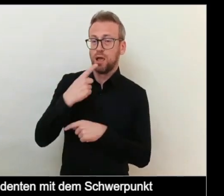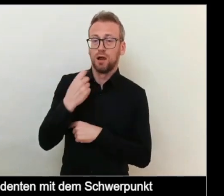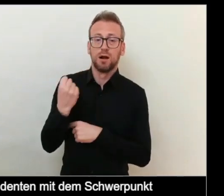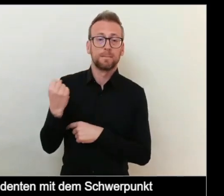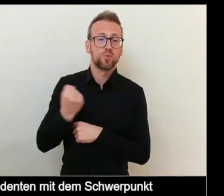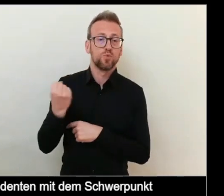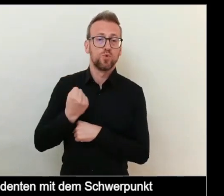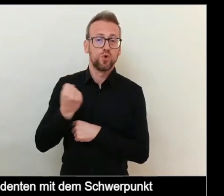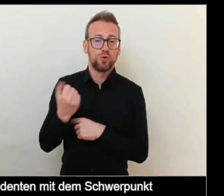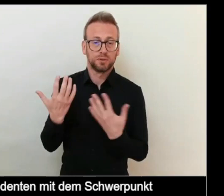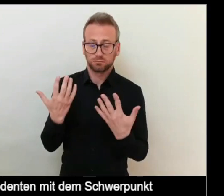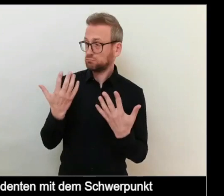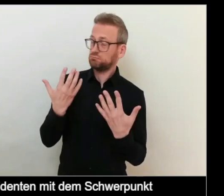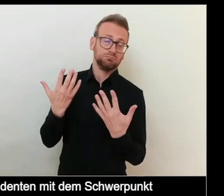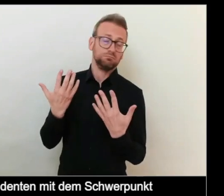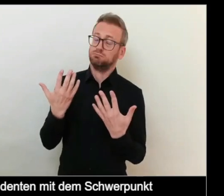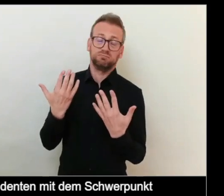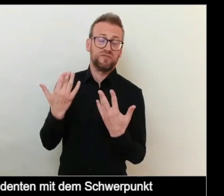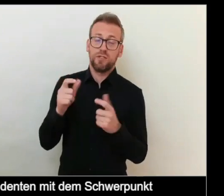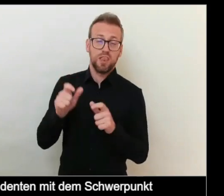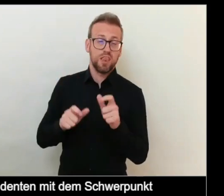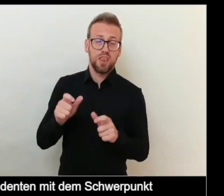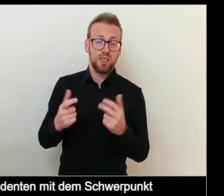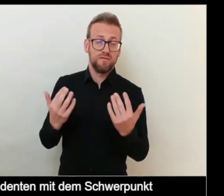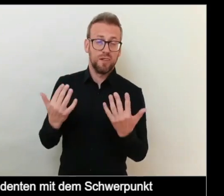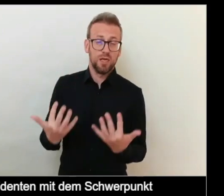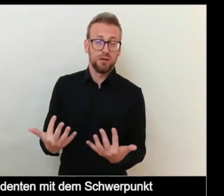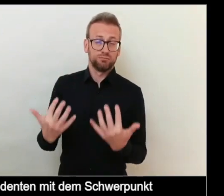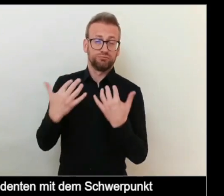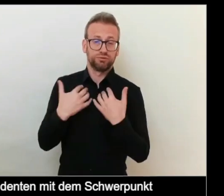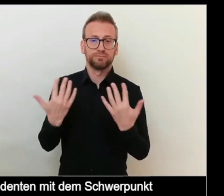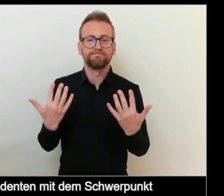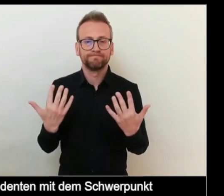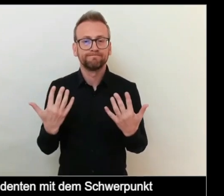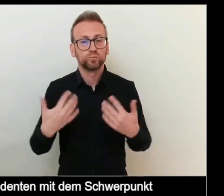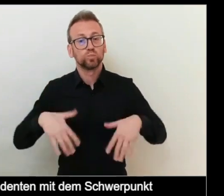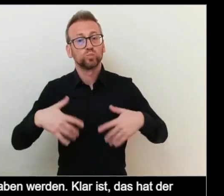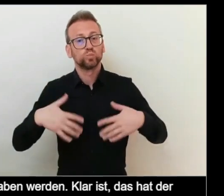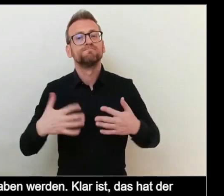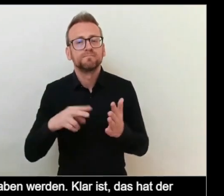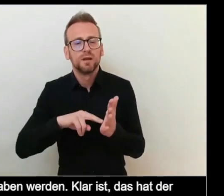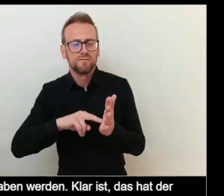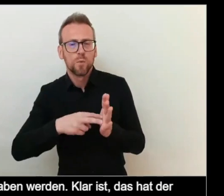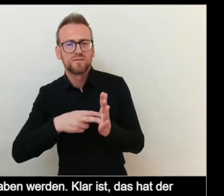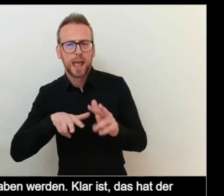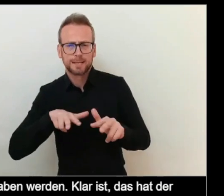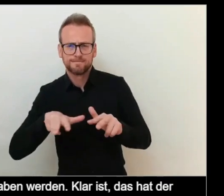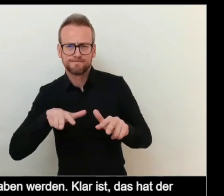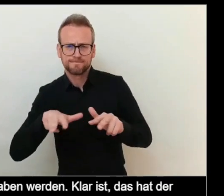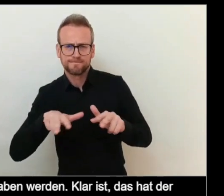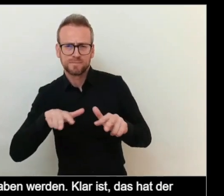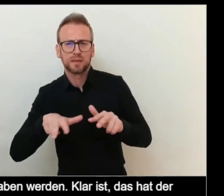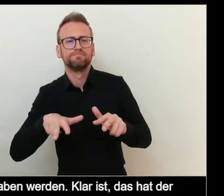einfach erledigen zu können. Das Ziel ist außerdem, die Menschen alle umfassend auch zu registrieren, damit wir letztlich